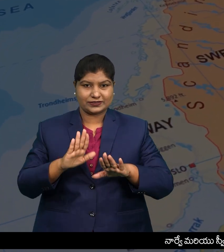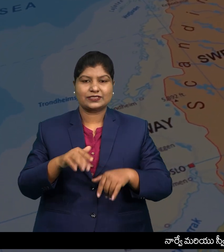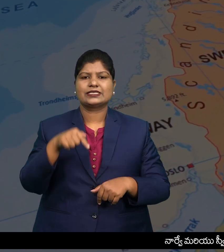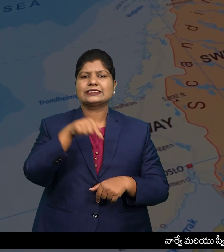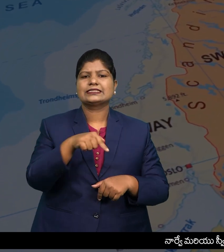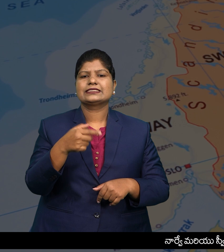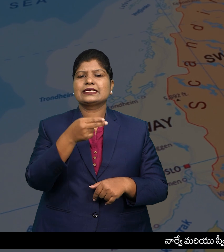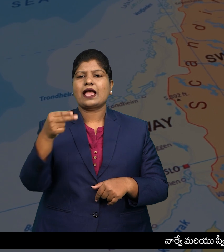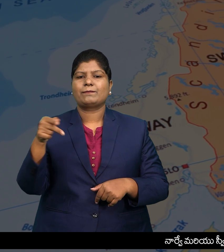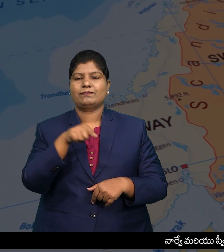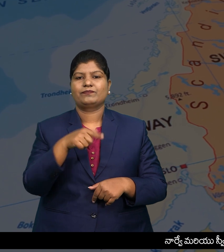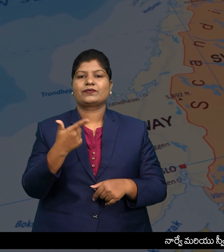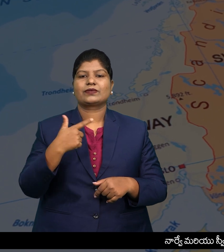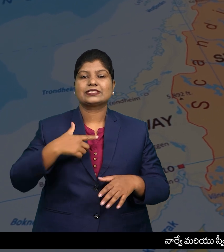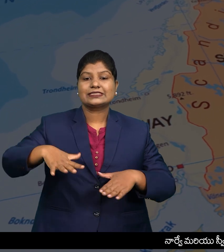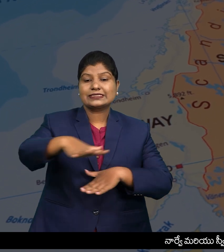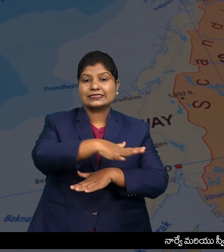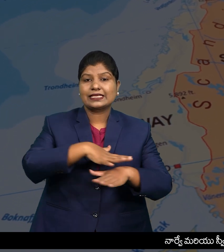స్కాండినేవియా ద్వీపకల్పాలు.